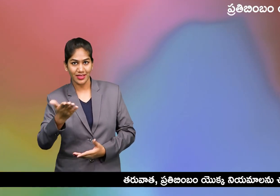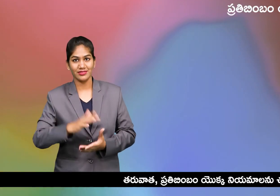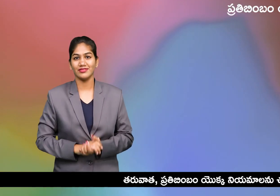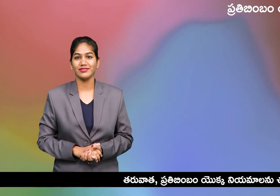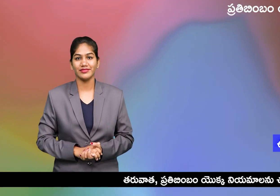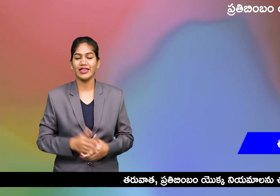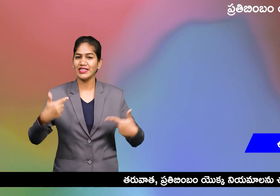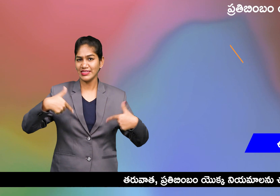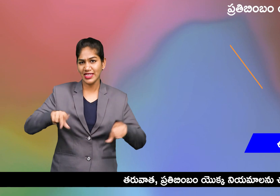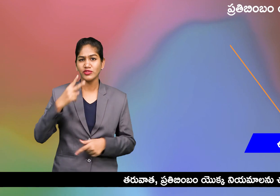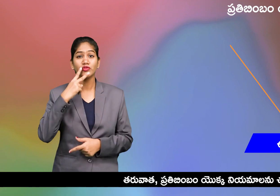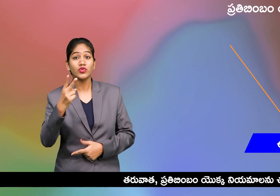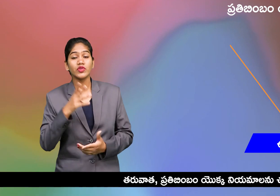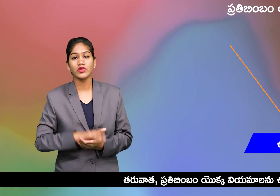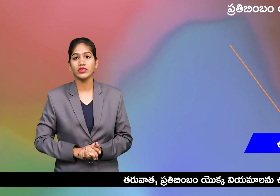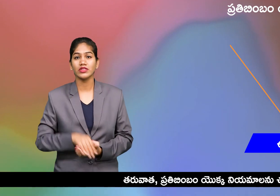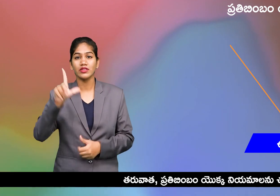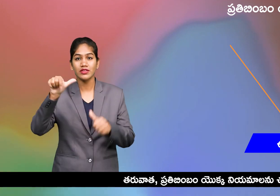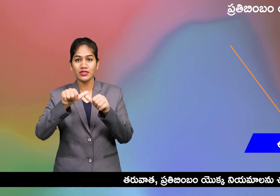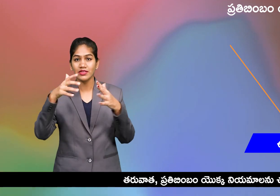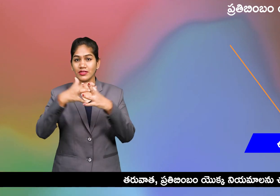తరువాత ప్రతిబింబం యొక్క నియమాలను చూద్దాం.